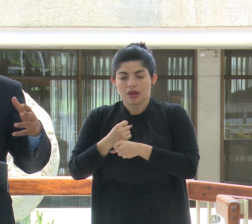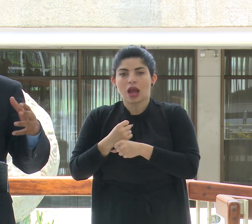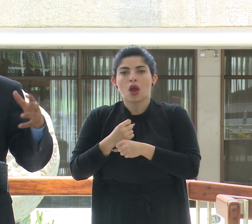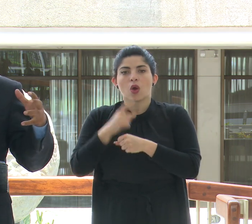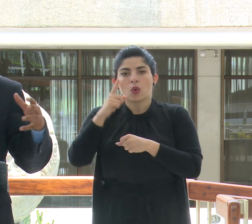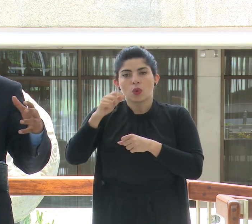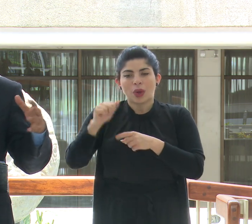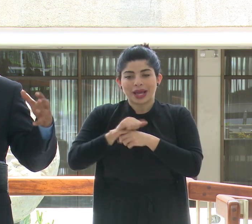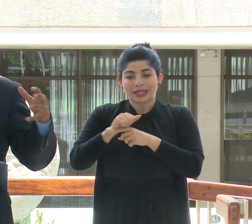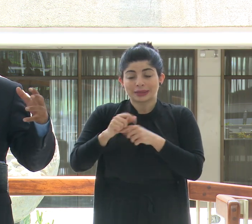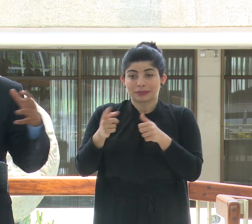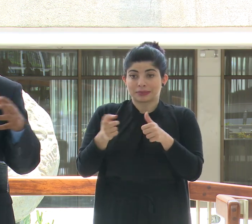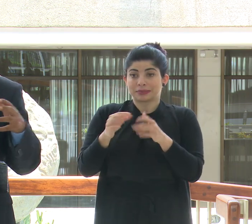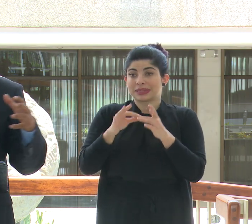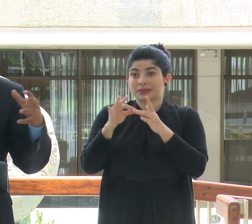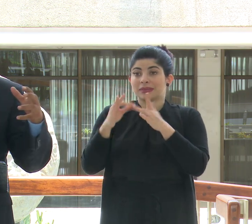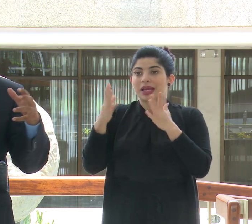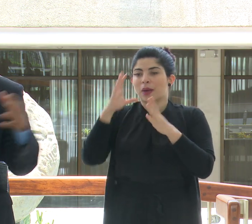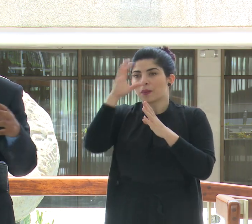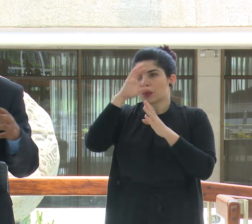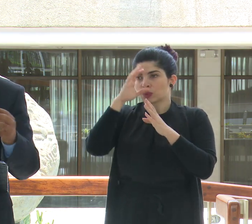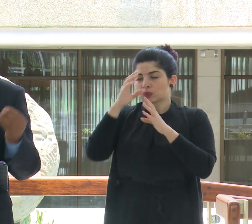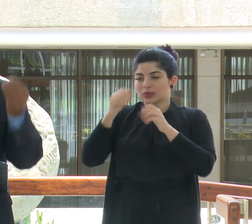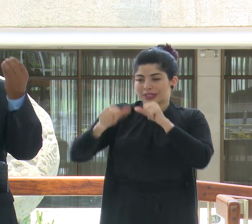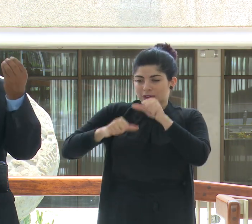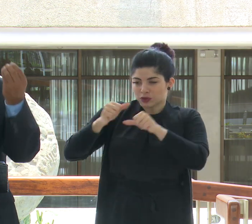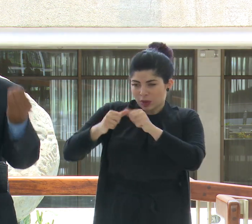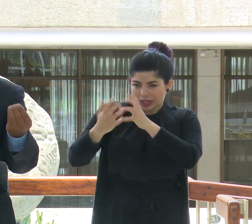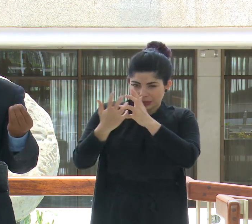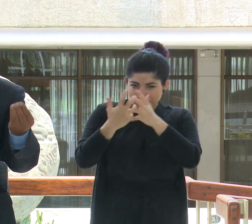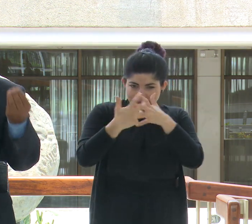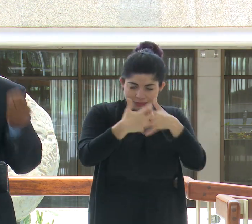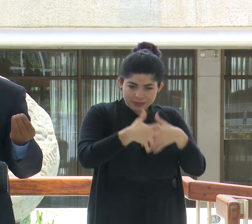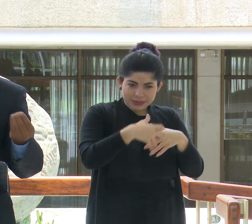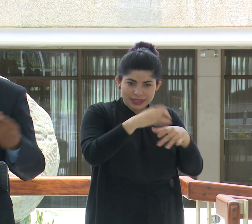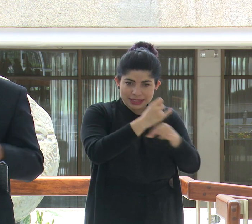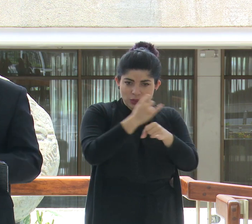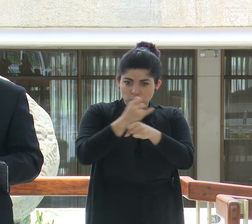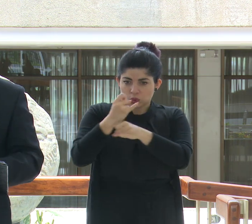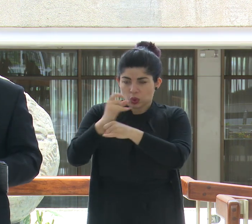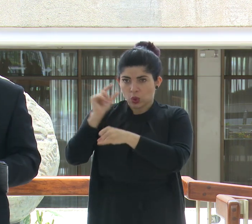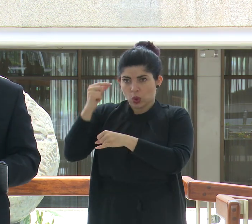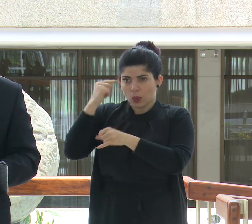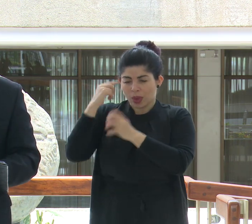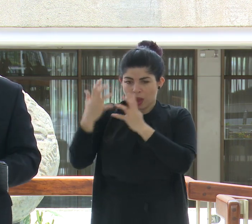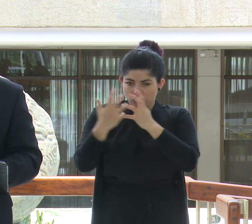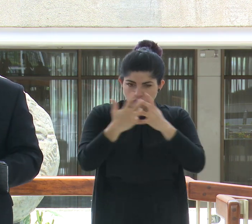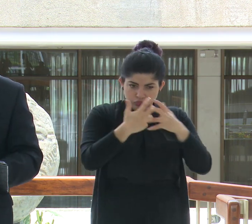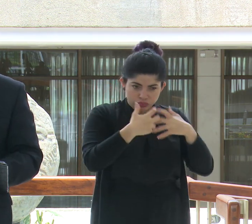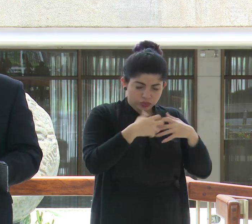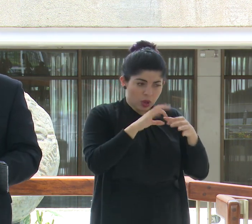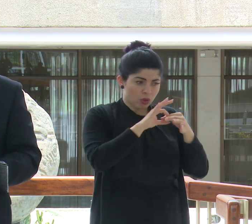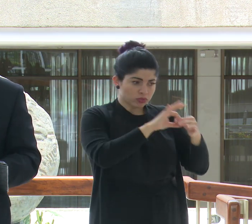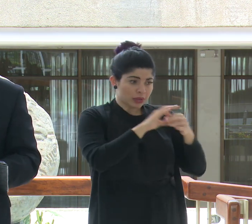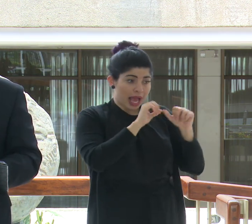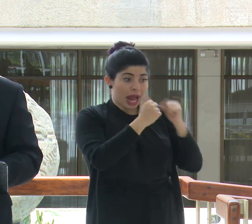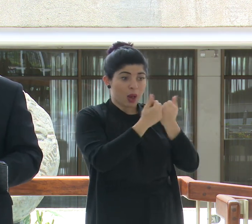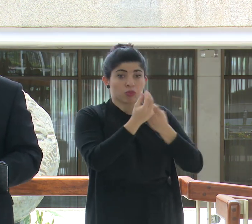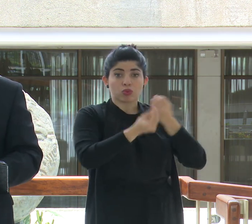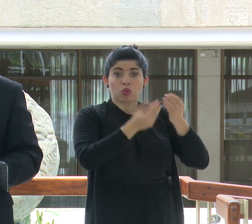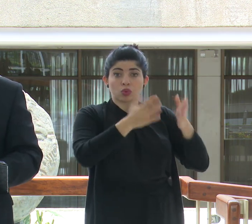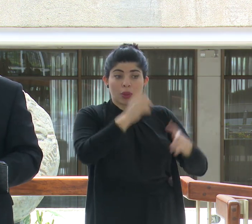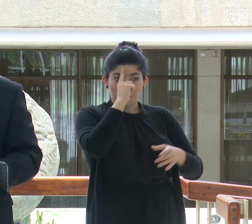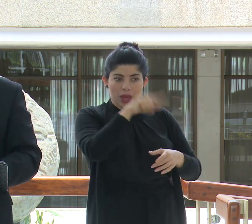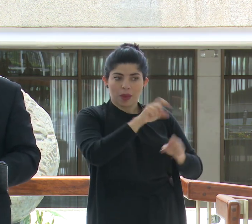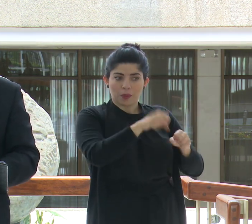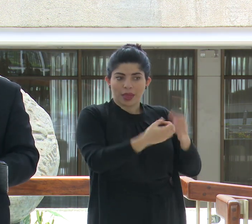un ejercicio número uno de articulación de los esfuerzos que las instituciones de gobierno en alianza con el sector productivo, porque ahí está la